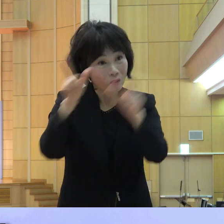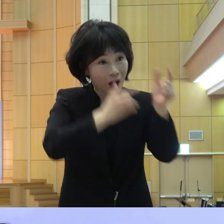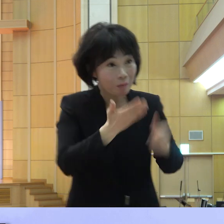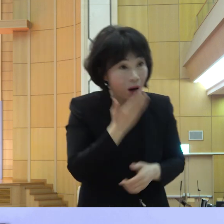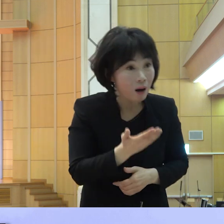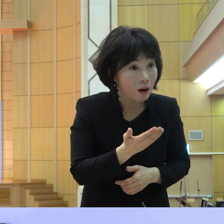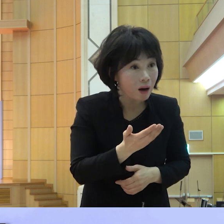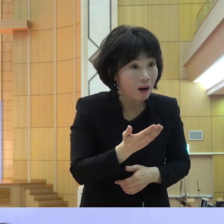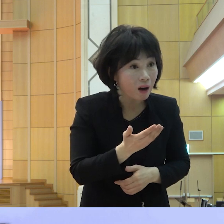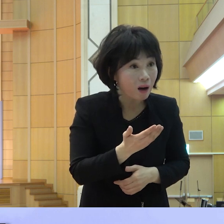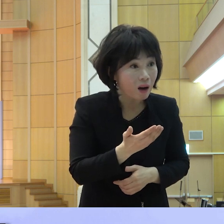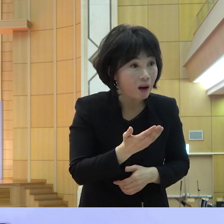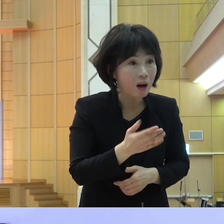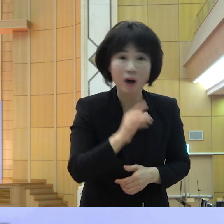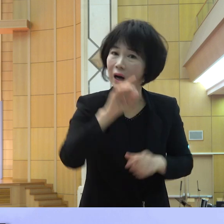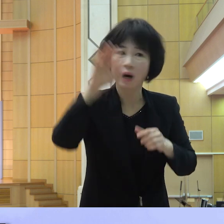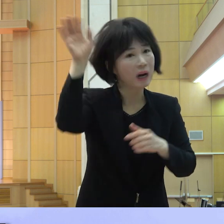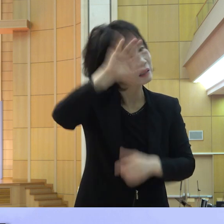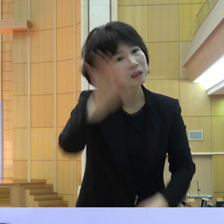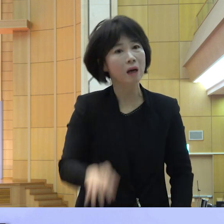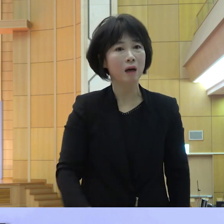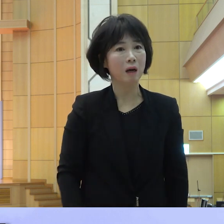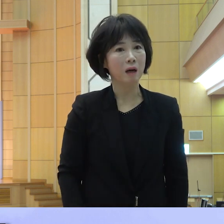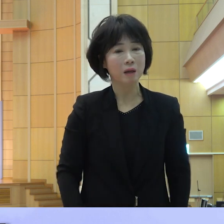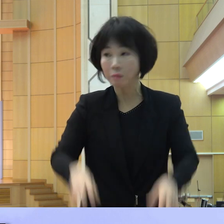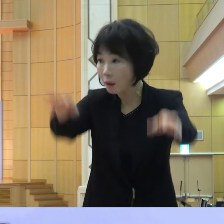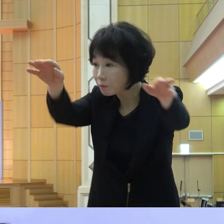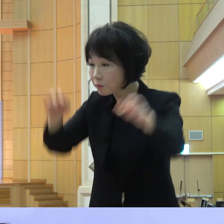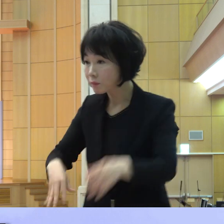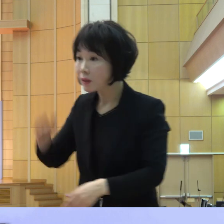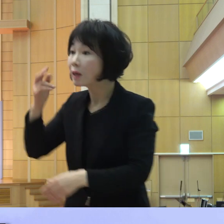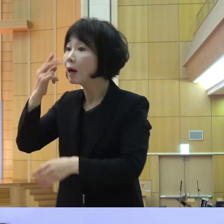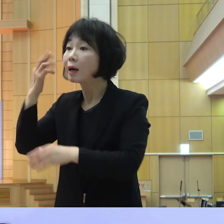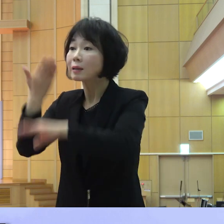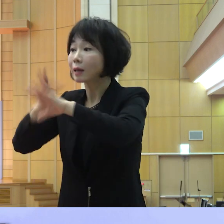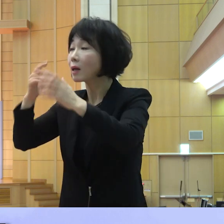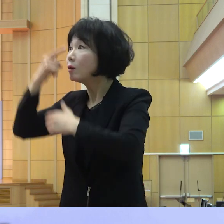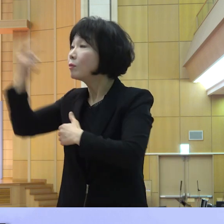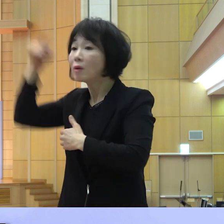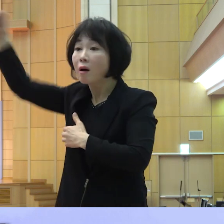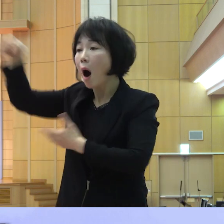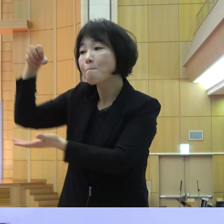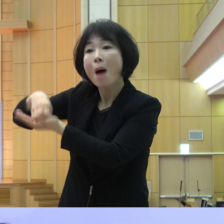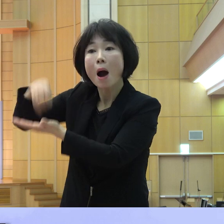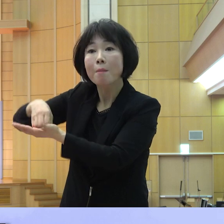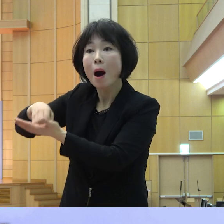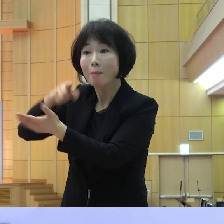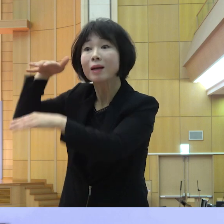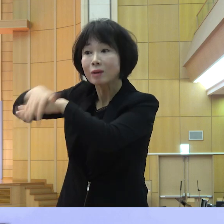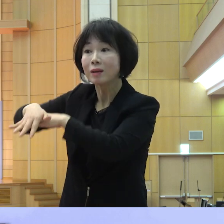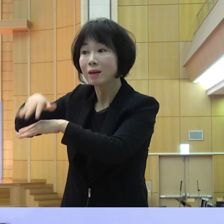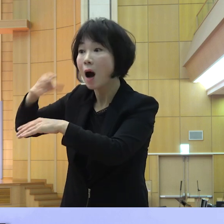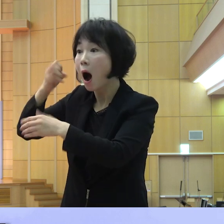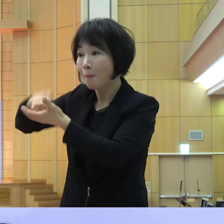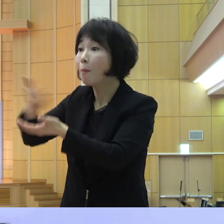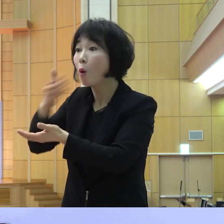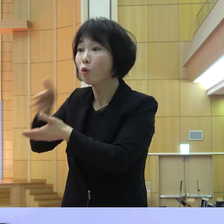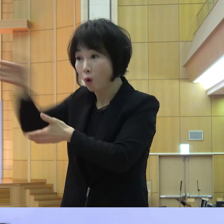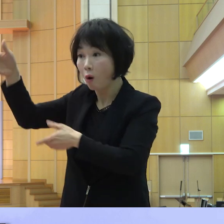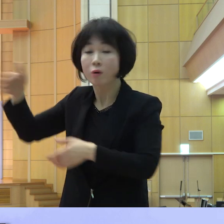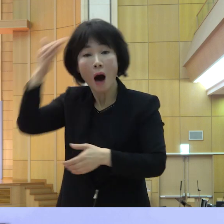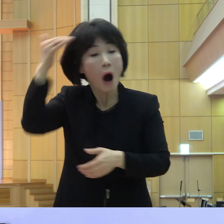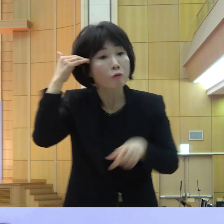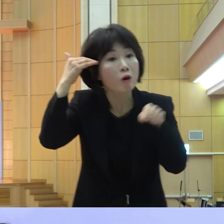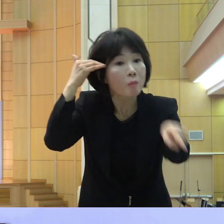육신적으로 먹는 음식을 외국에선 떡이라 그러고 요즘 말로 말하면 빵이라 그래. 빵.